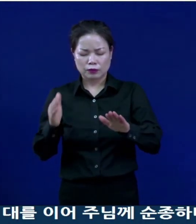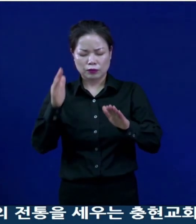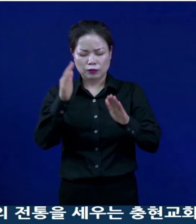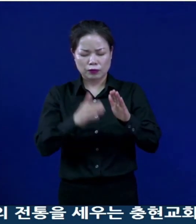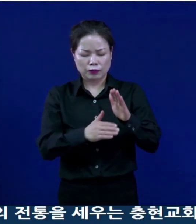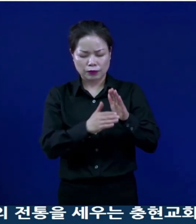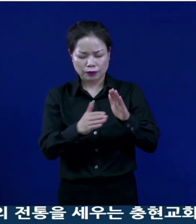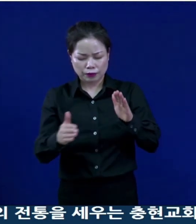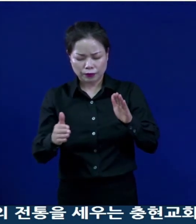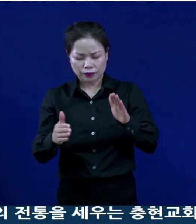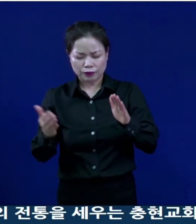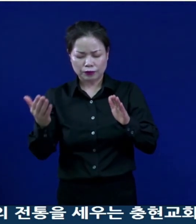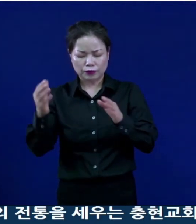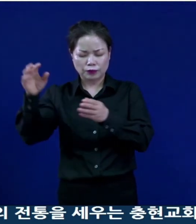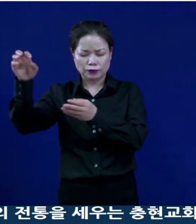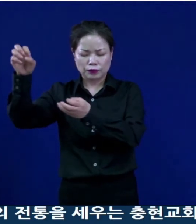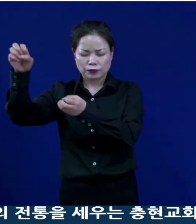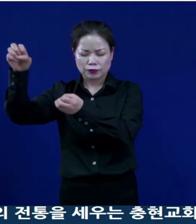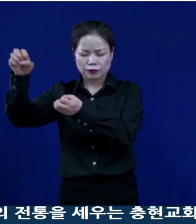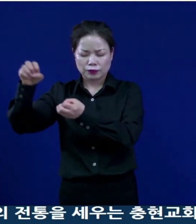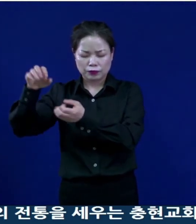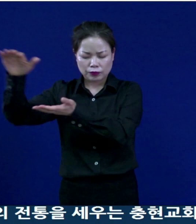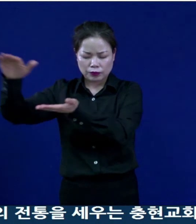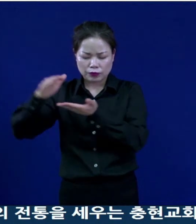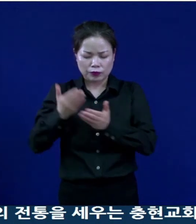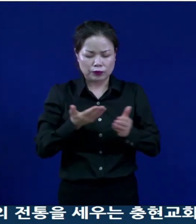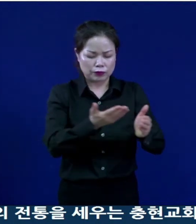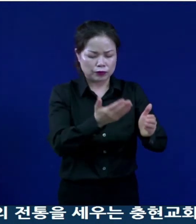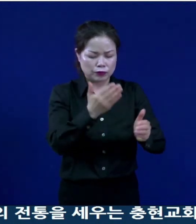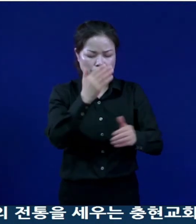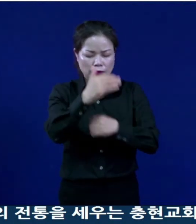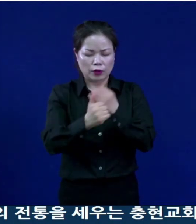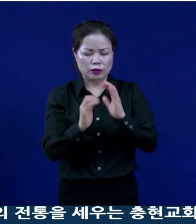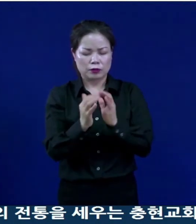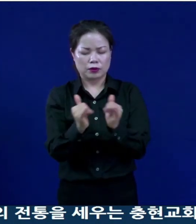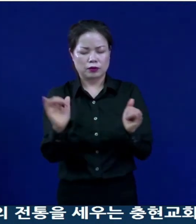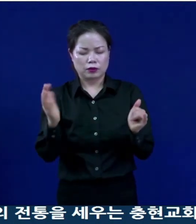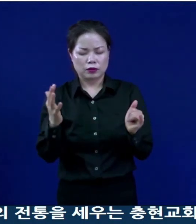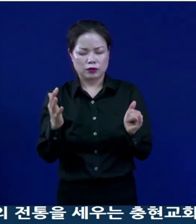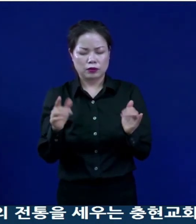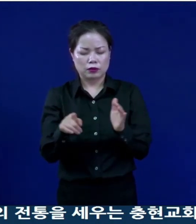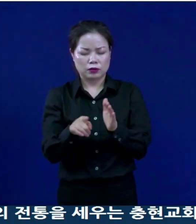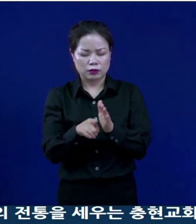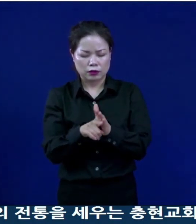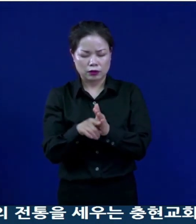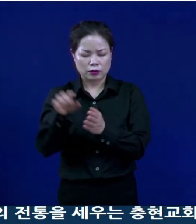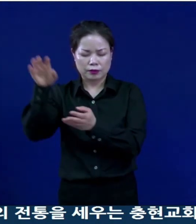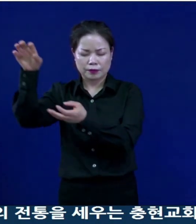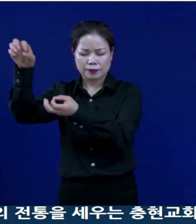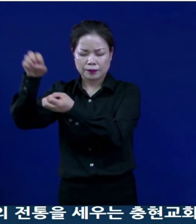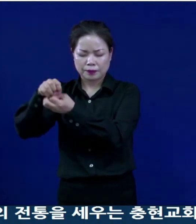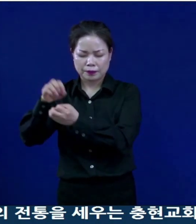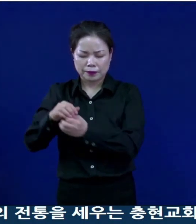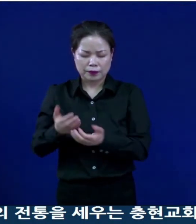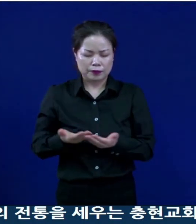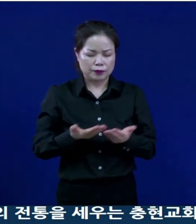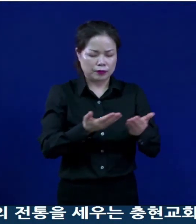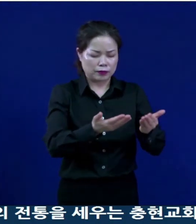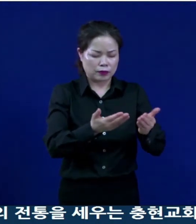성도들이 전해줄 유산이 있는 영광된 하나님의 백성 되게 하시고 신앙의 계승에 성공하는 우리